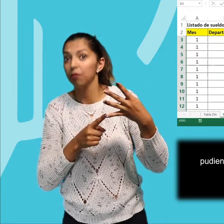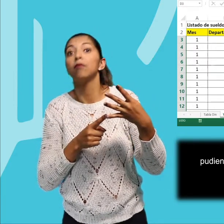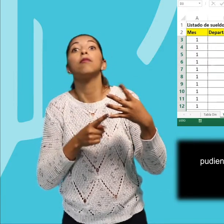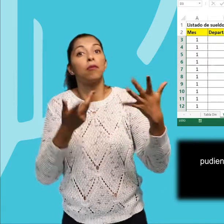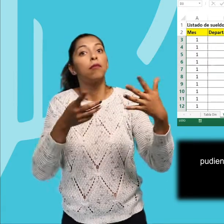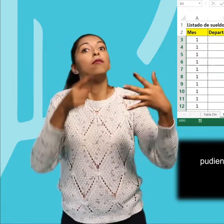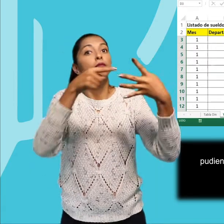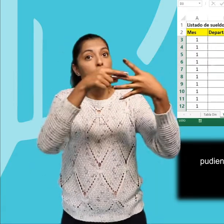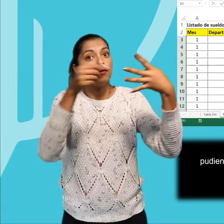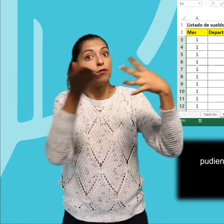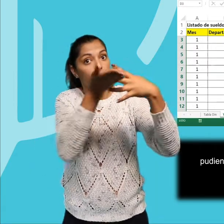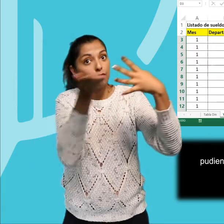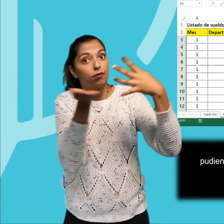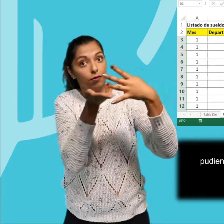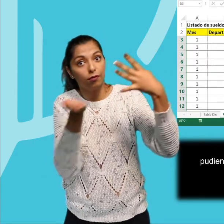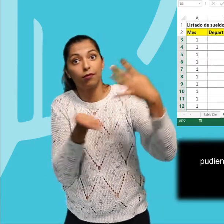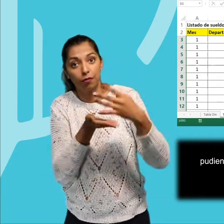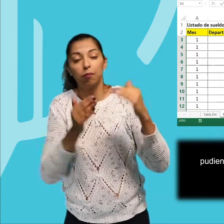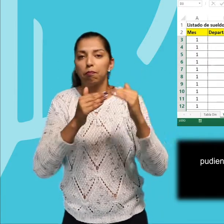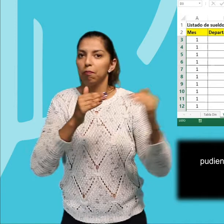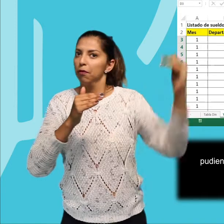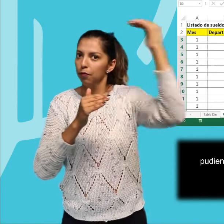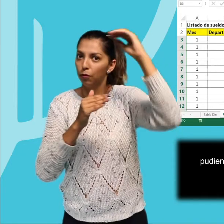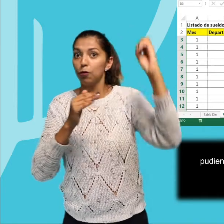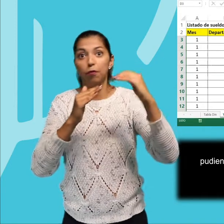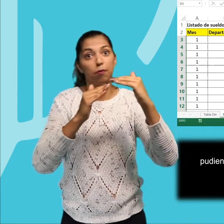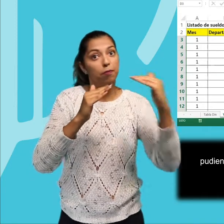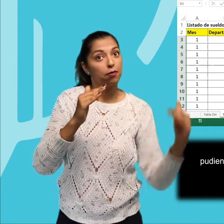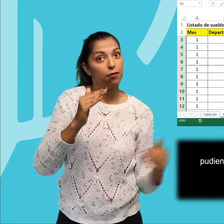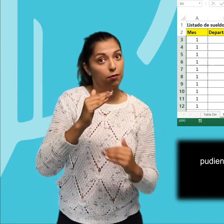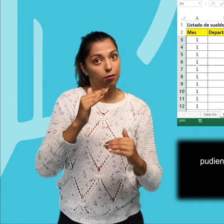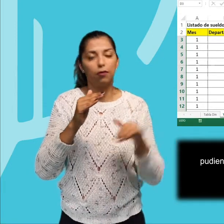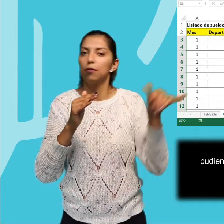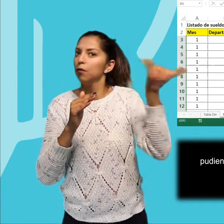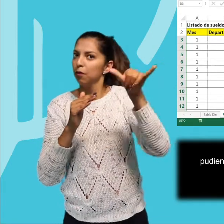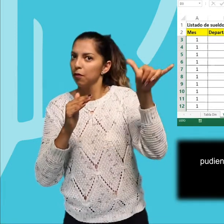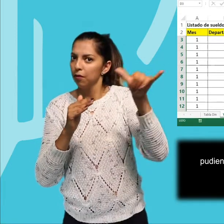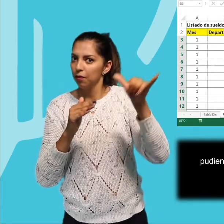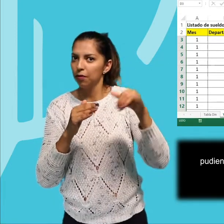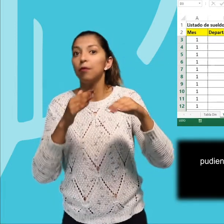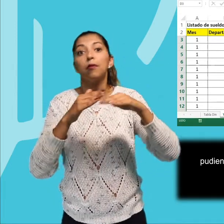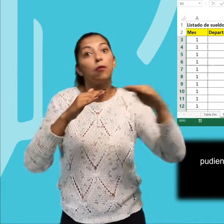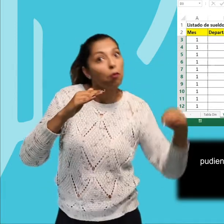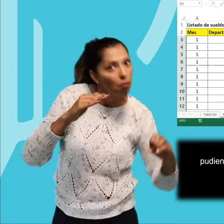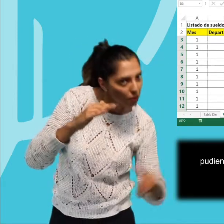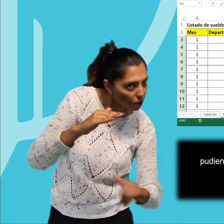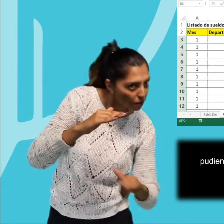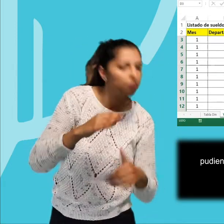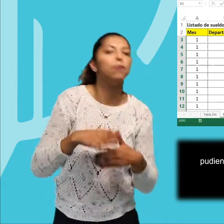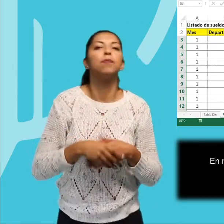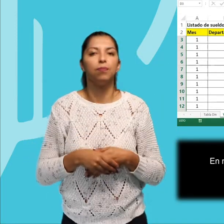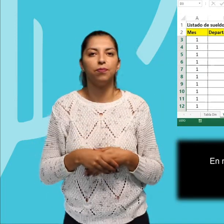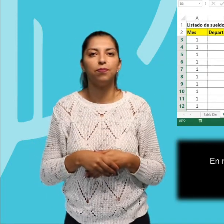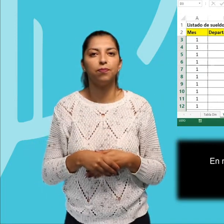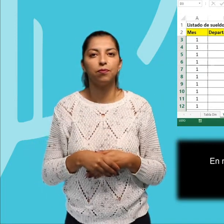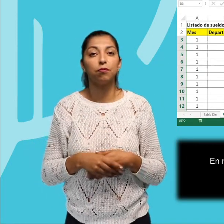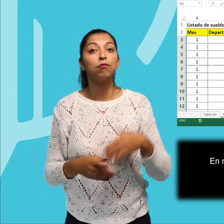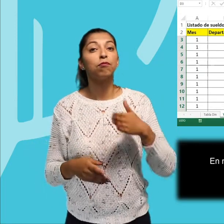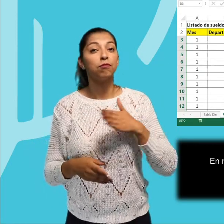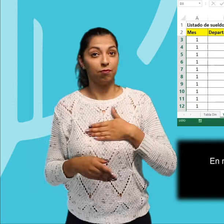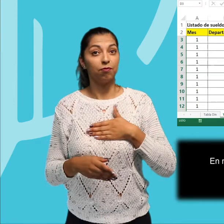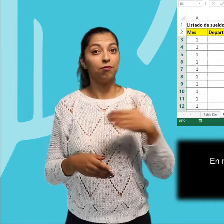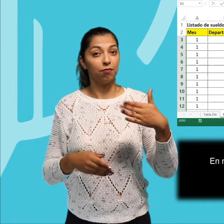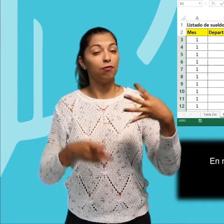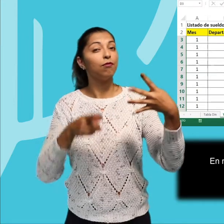algún valor, no igual, mayor que, mayor o igual, menor o igual. En nuestro